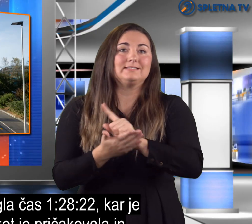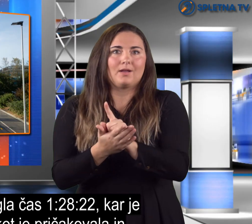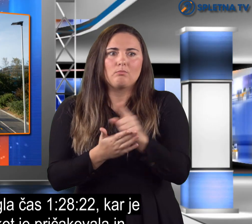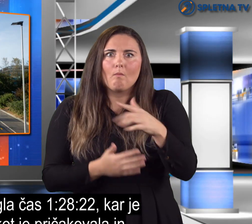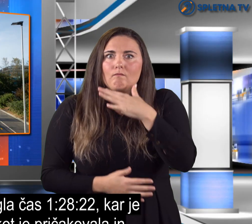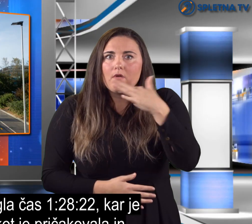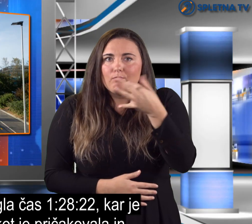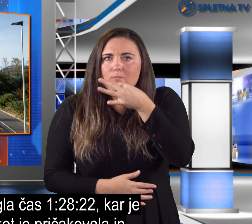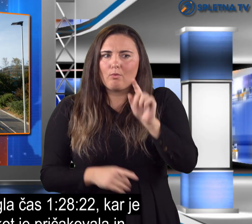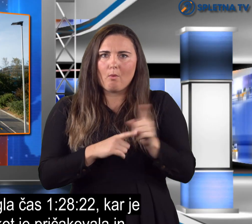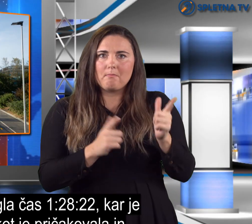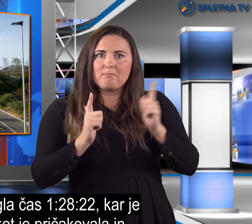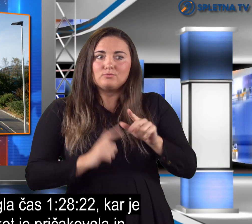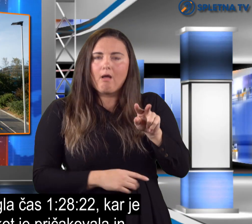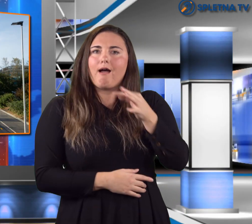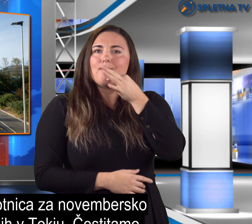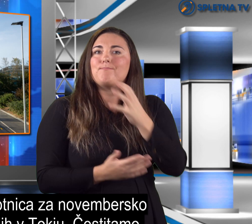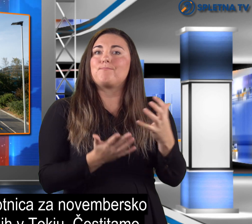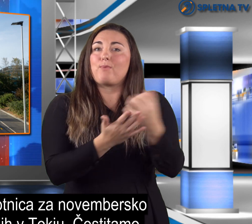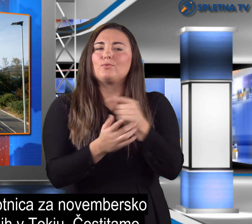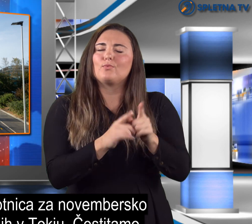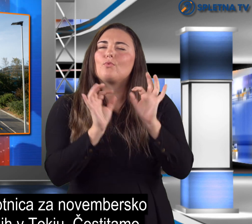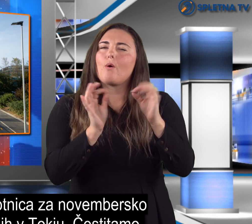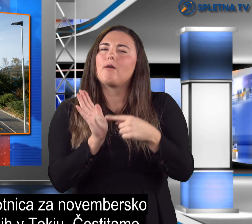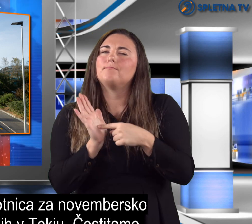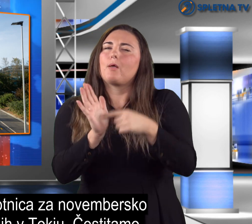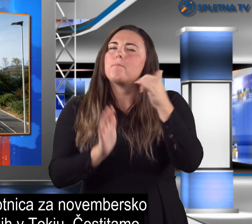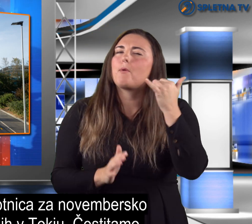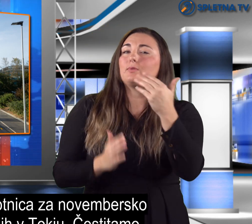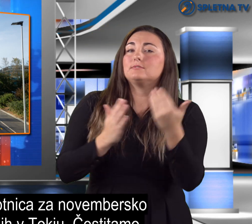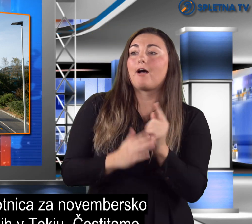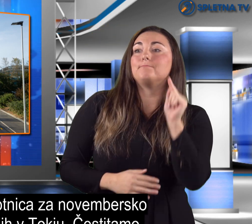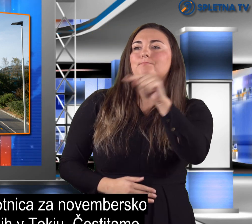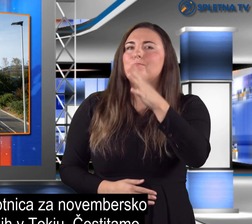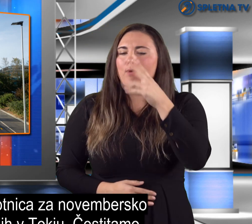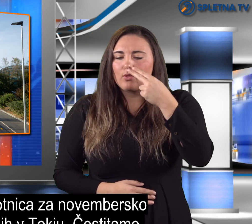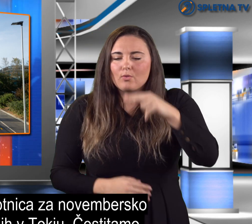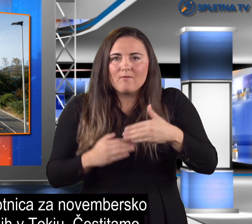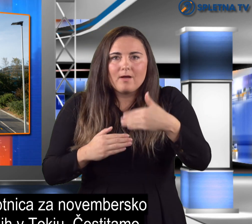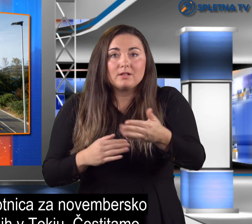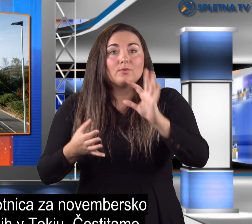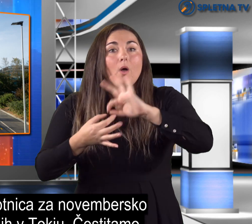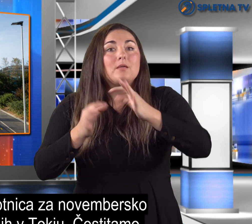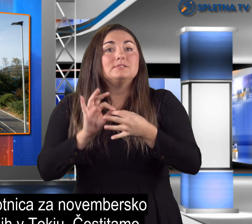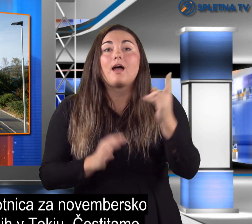je pričakovala, in to je dobra popotnica za novembrsko olimpijado gluhih v Tokiu.